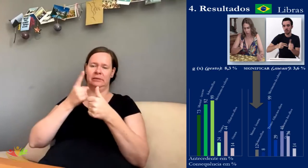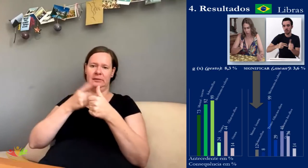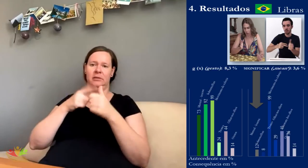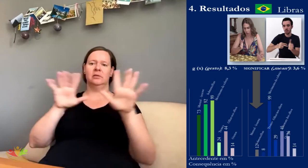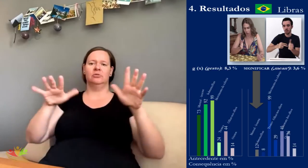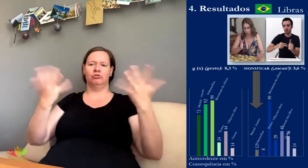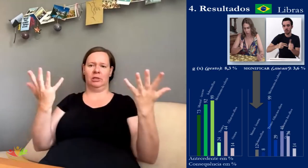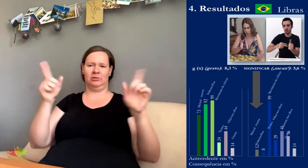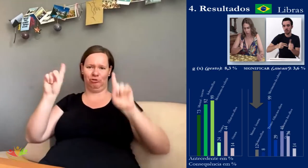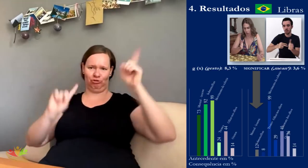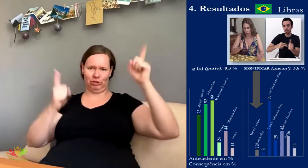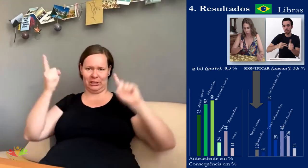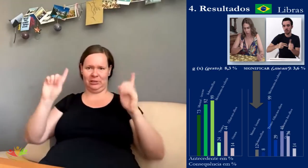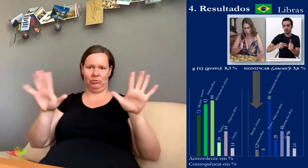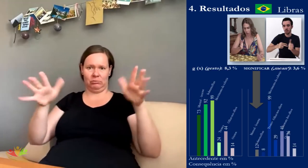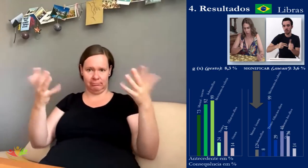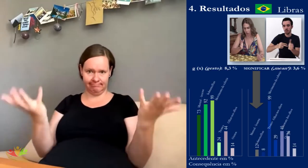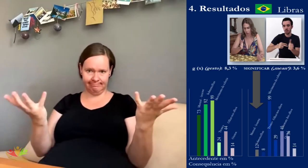exemplo.